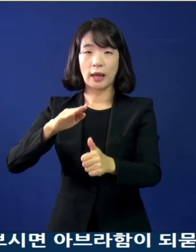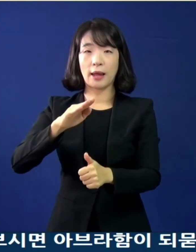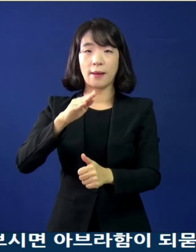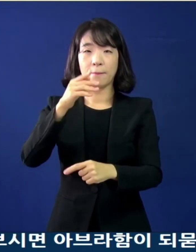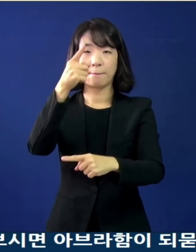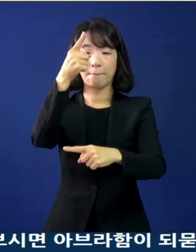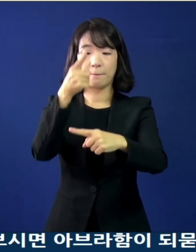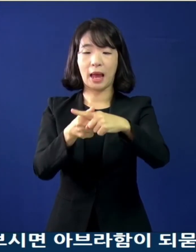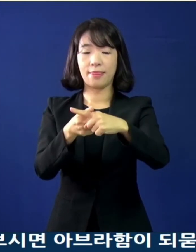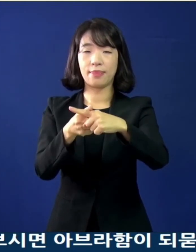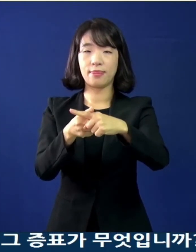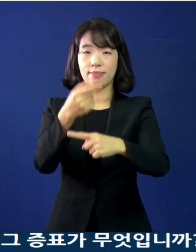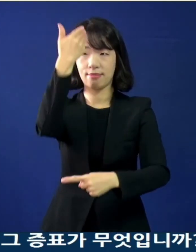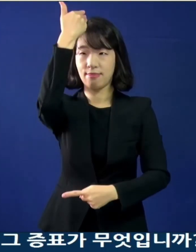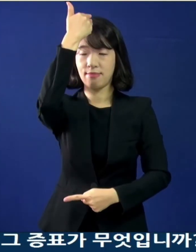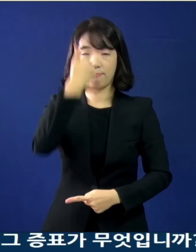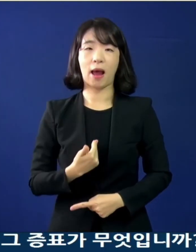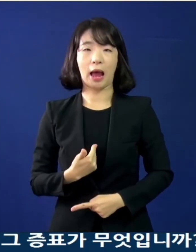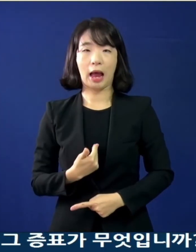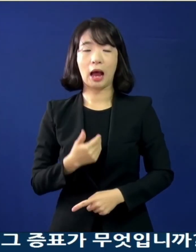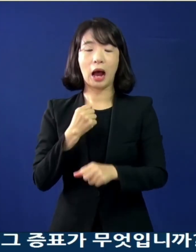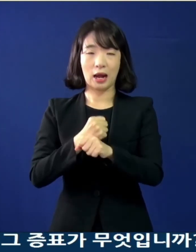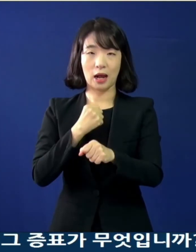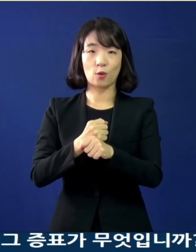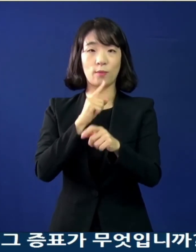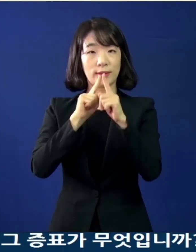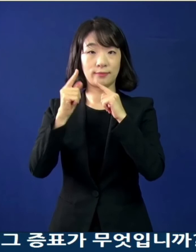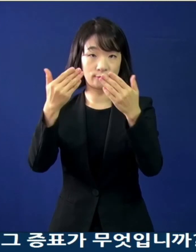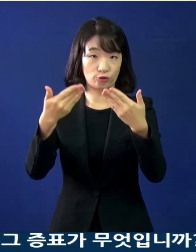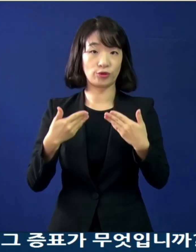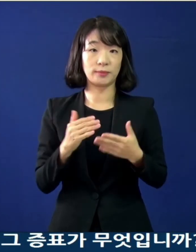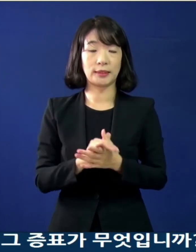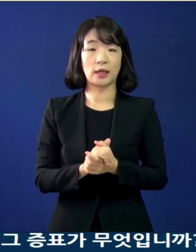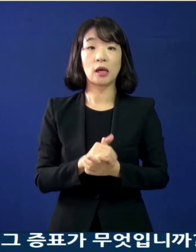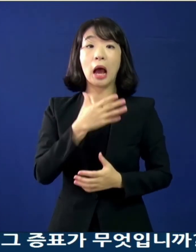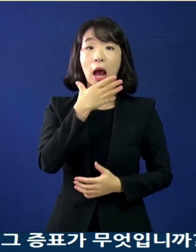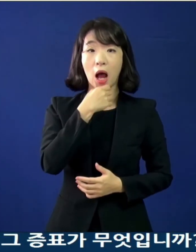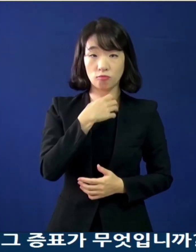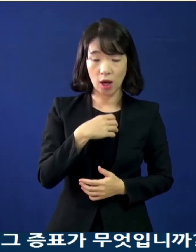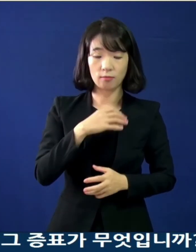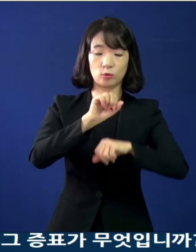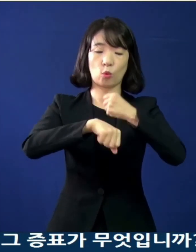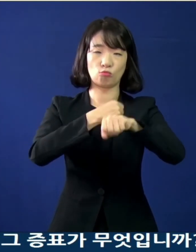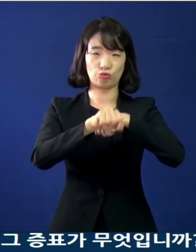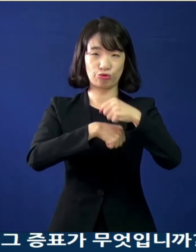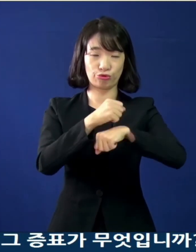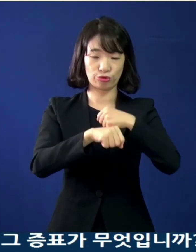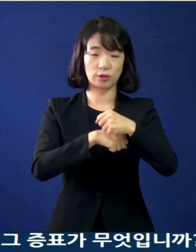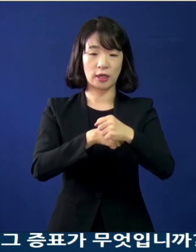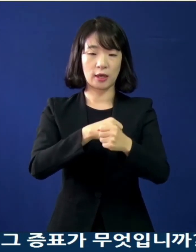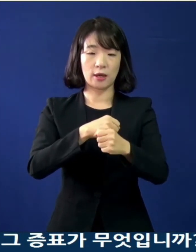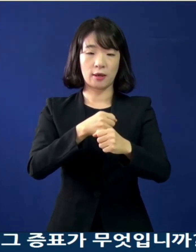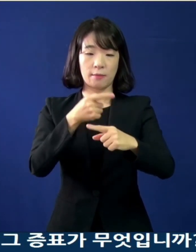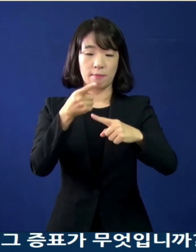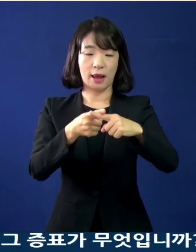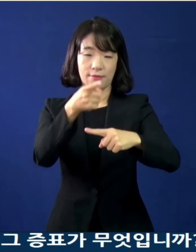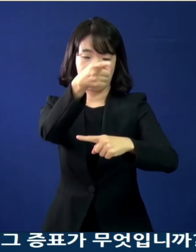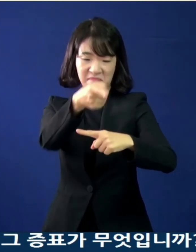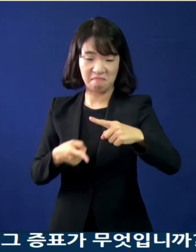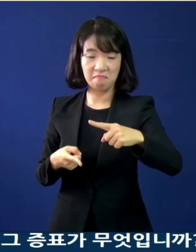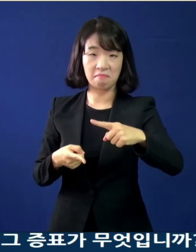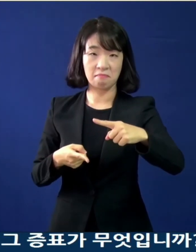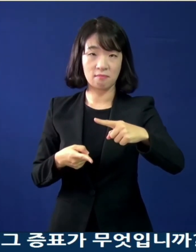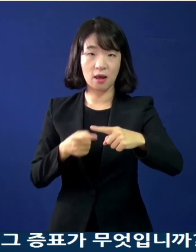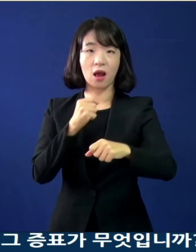거예요. 무슨 말인지 잘 이해가 안 됐지만 아브라함이 그렇게 했습니다. 동물들을 반으로 쪼갰고요, 새는 쪼개지